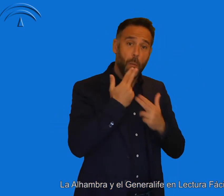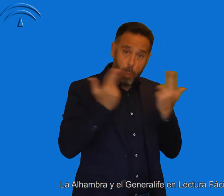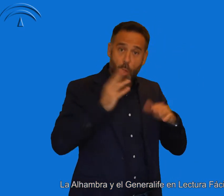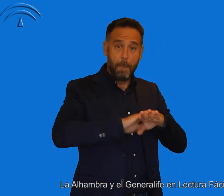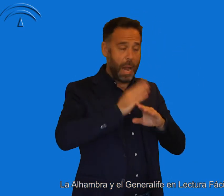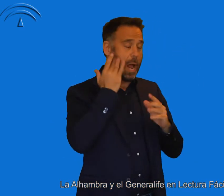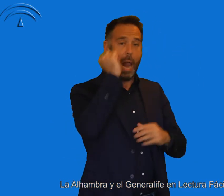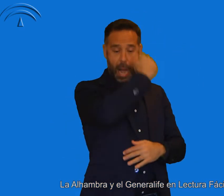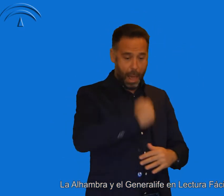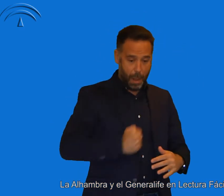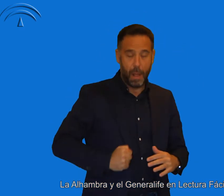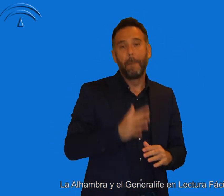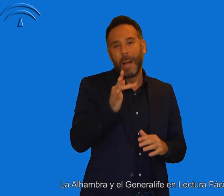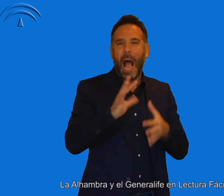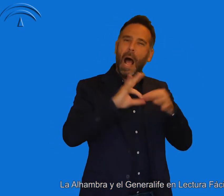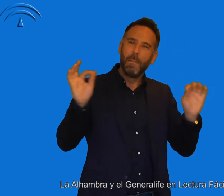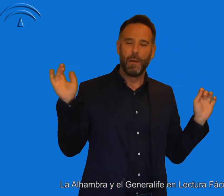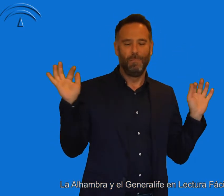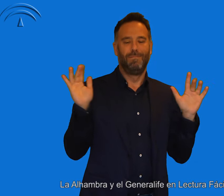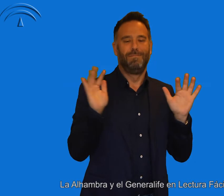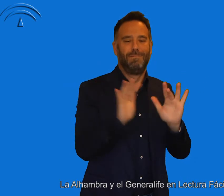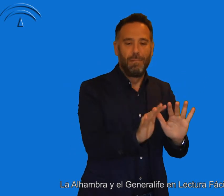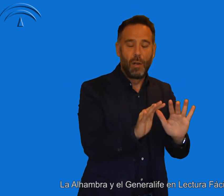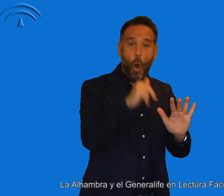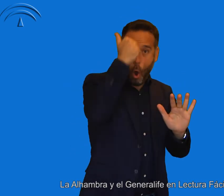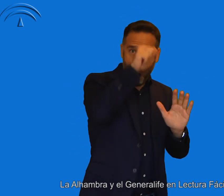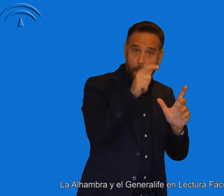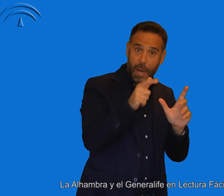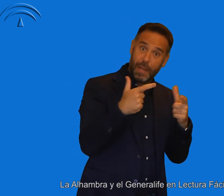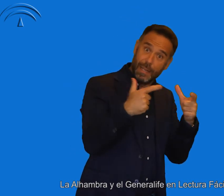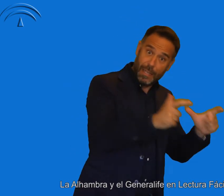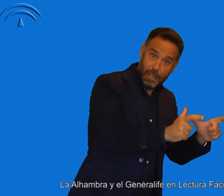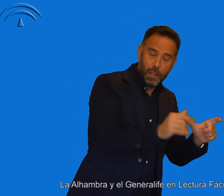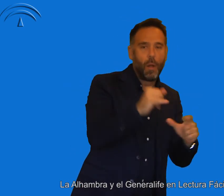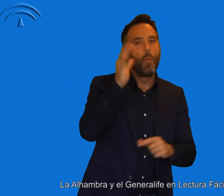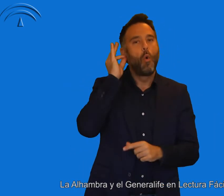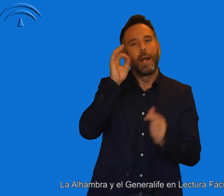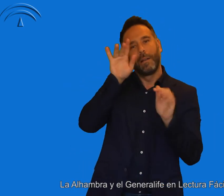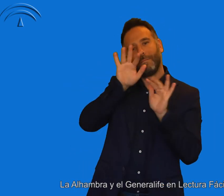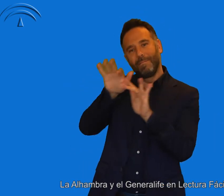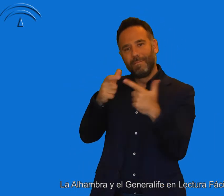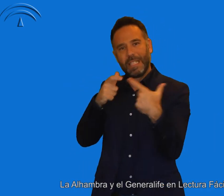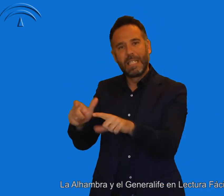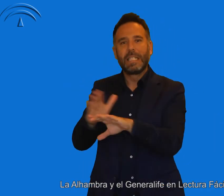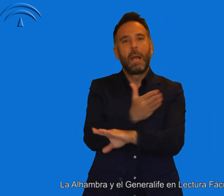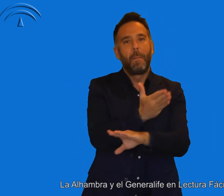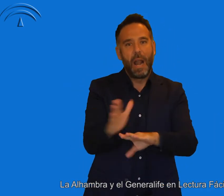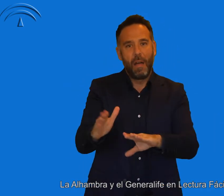Los baños eran servicios públicos para lavarse y un lugar de reunión de amigos. Los hombres y las mujeres usaban